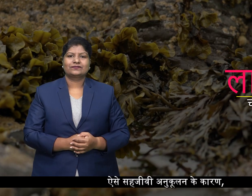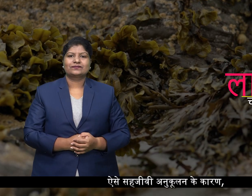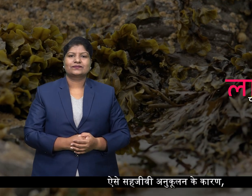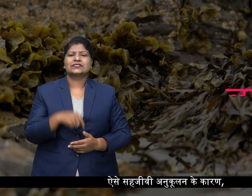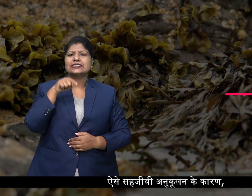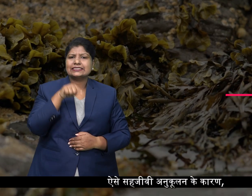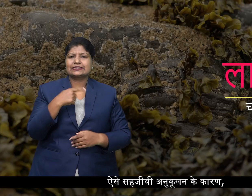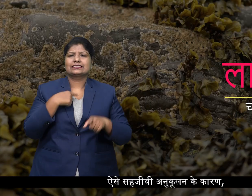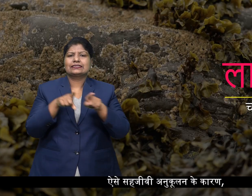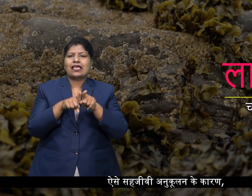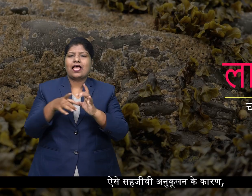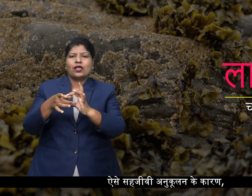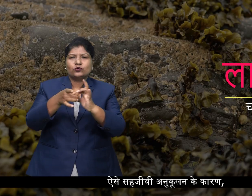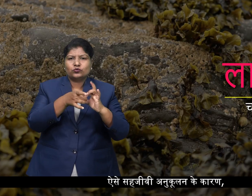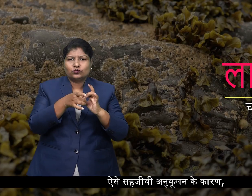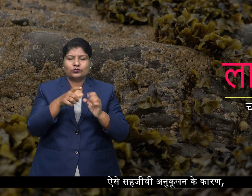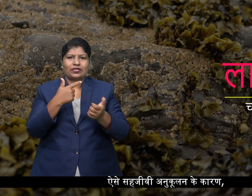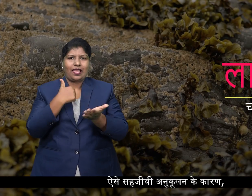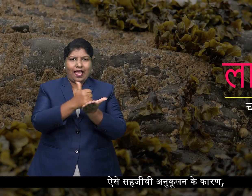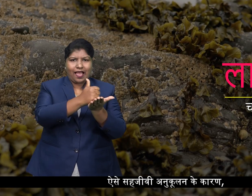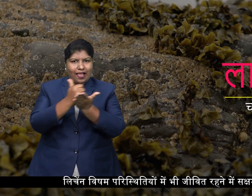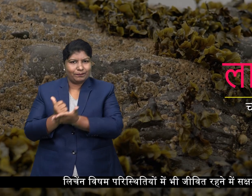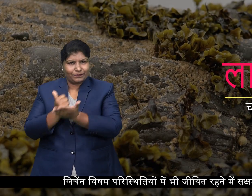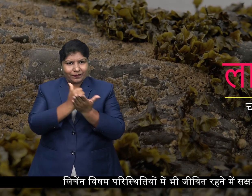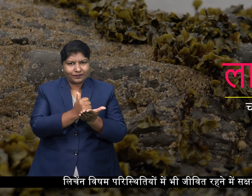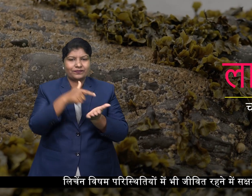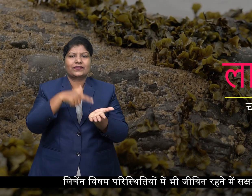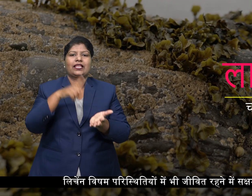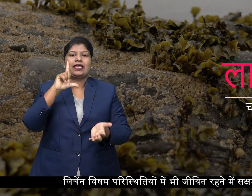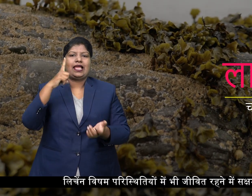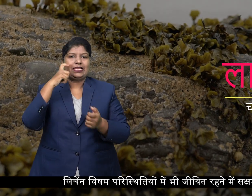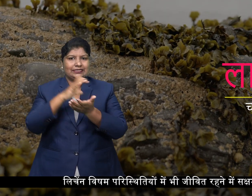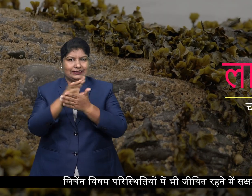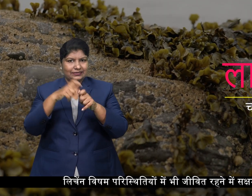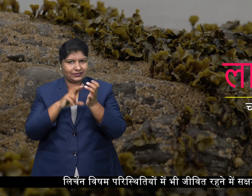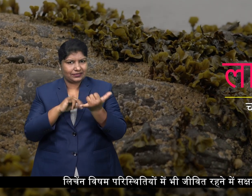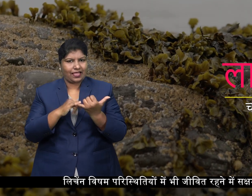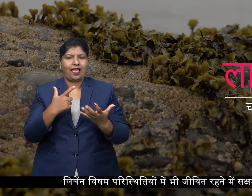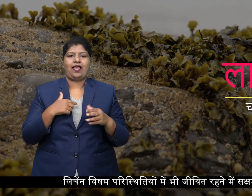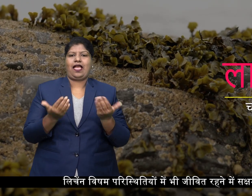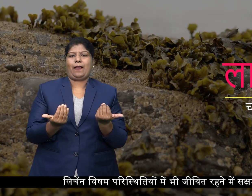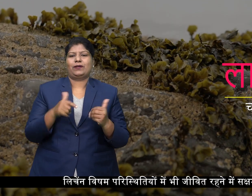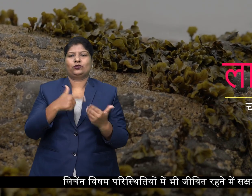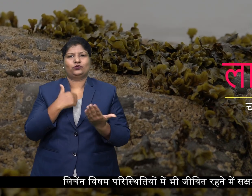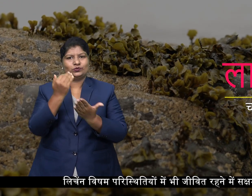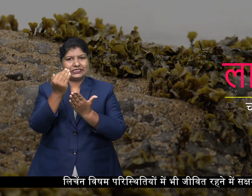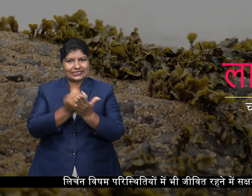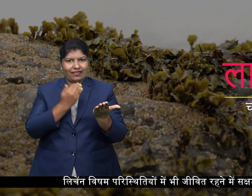ऐसे सहजीवी अनुकूलन के कारण लीचेन विषम परिस्थितियों में भी जीवित रहने